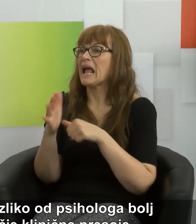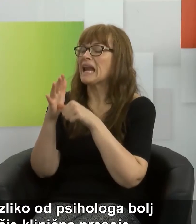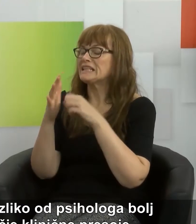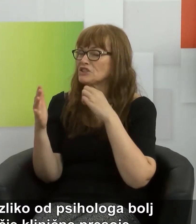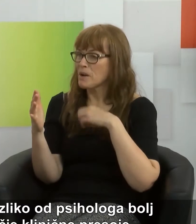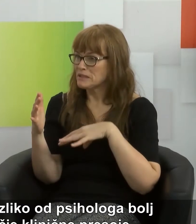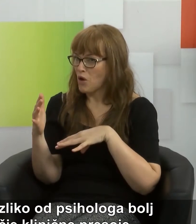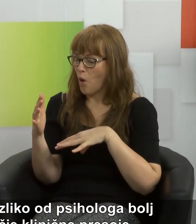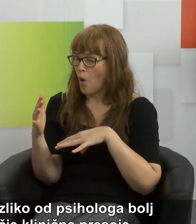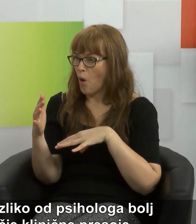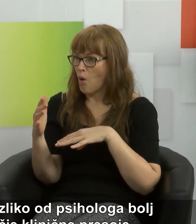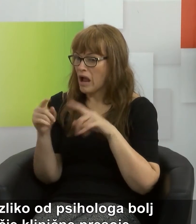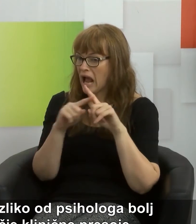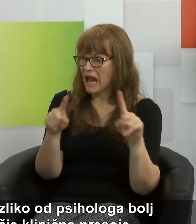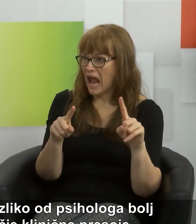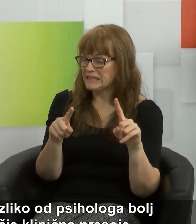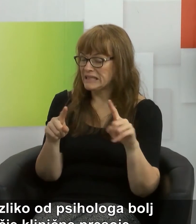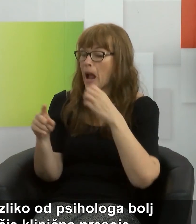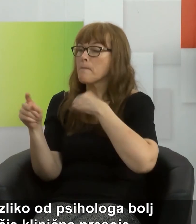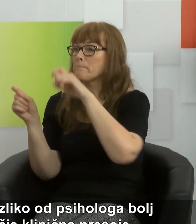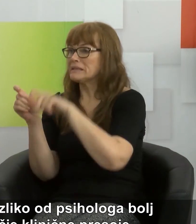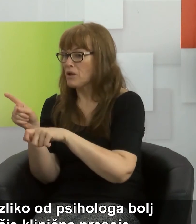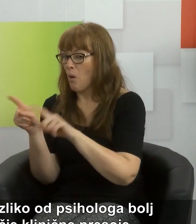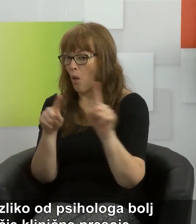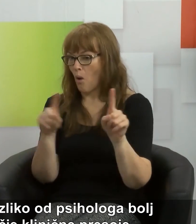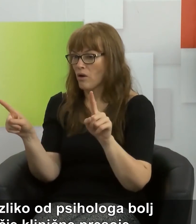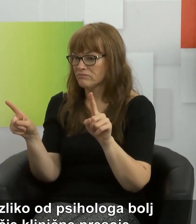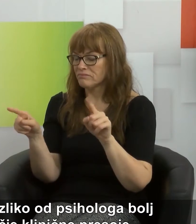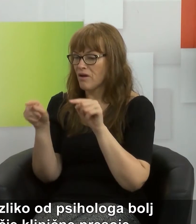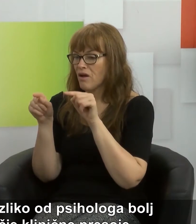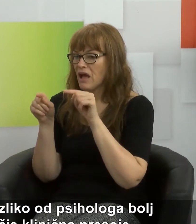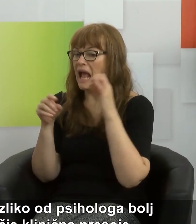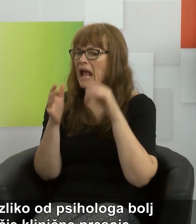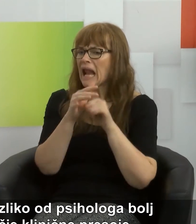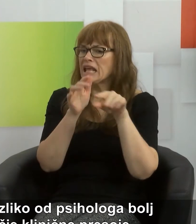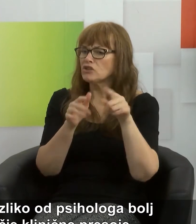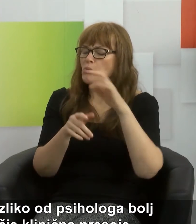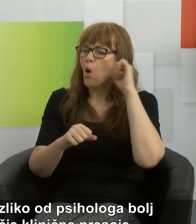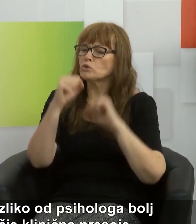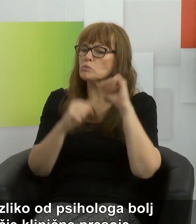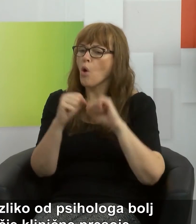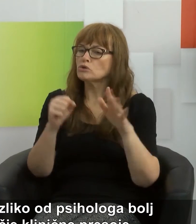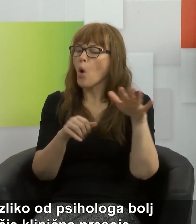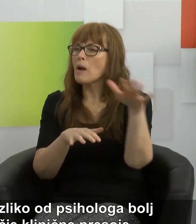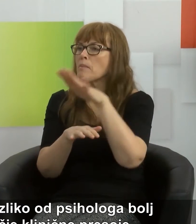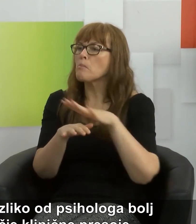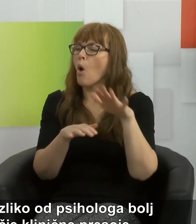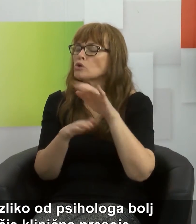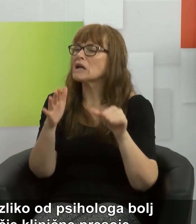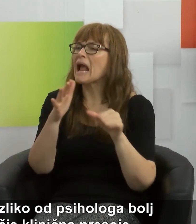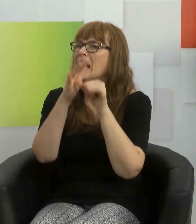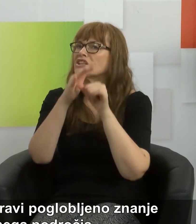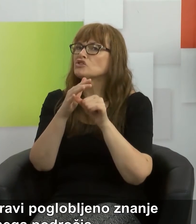Klinični psiholog je, za razliko od psihologa, bolj usposobljen za področje